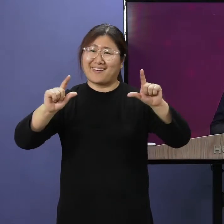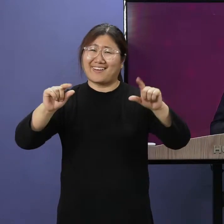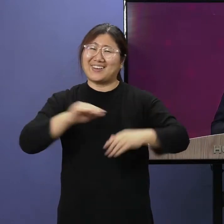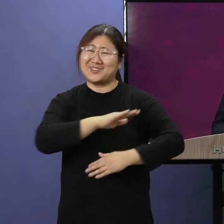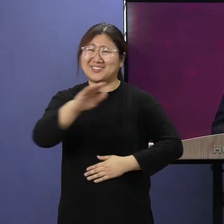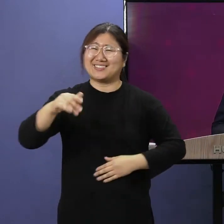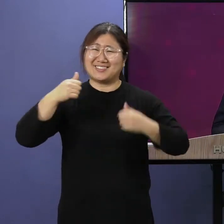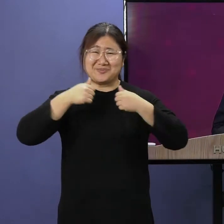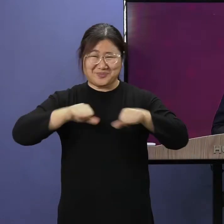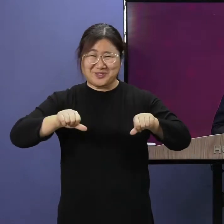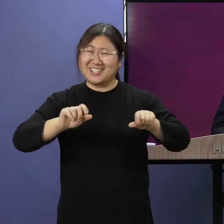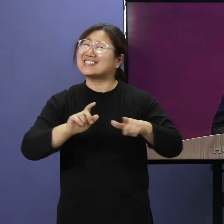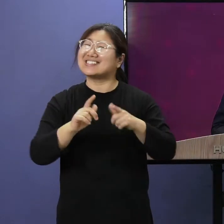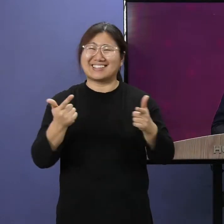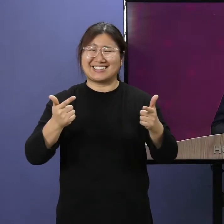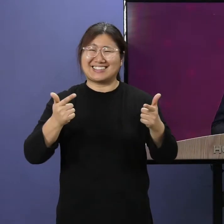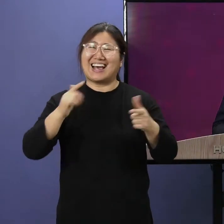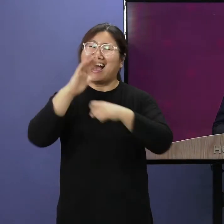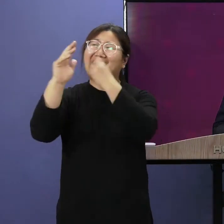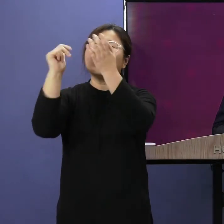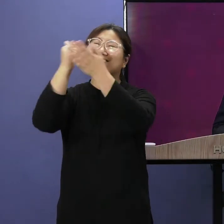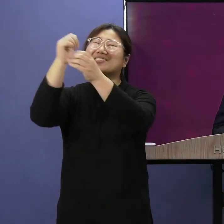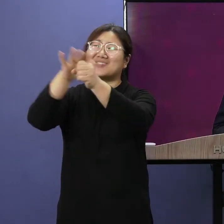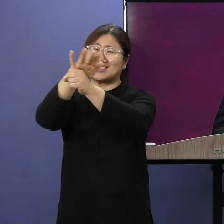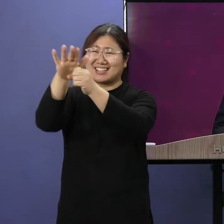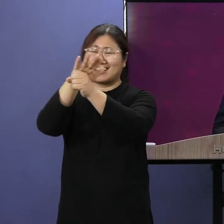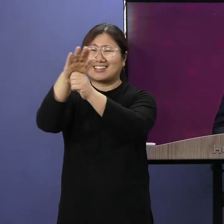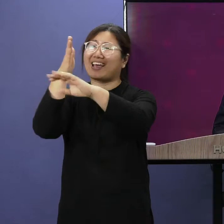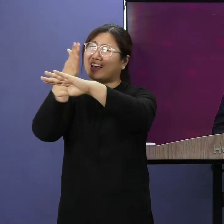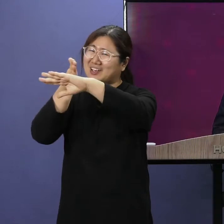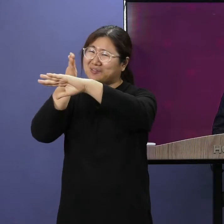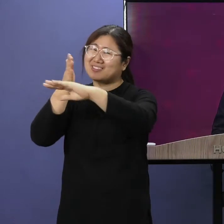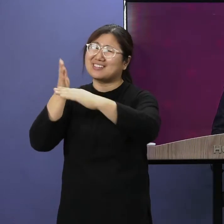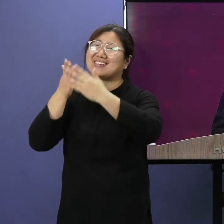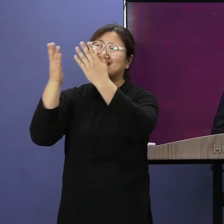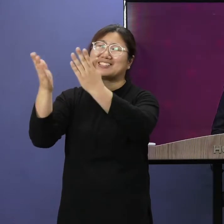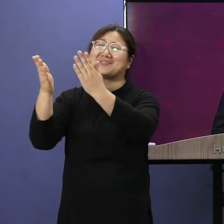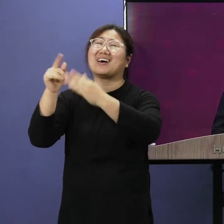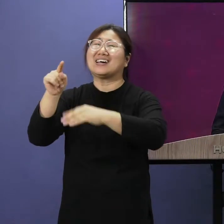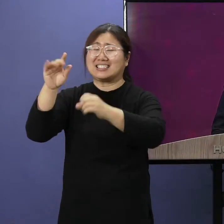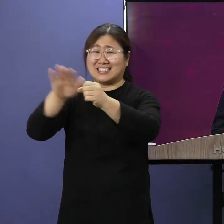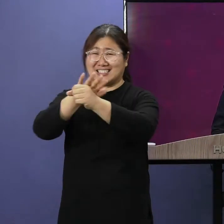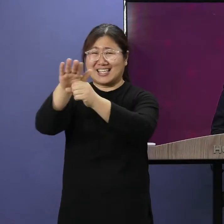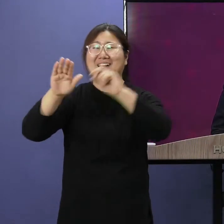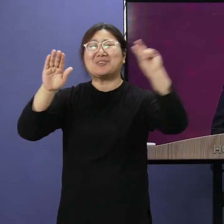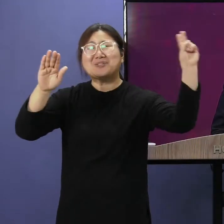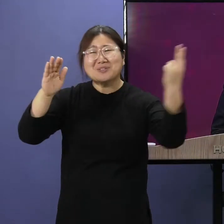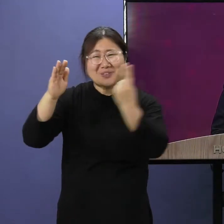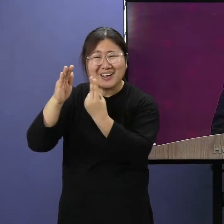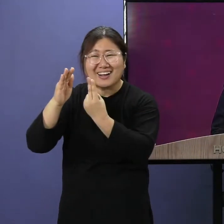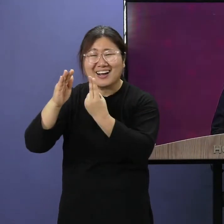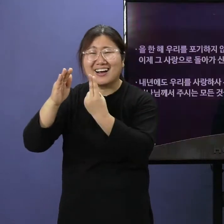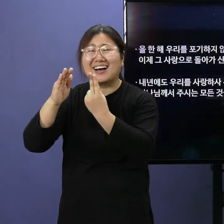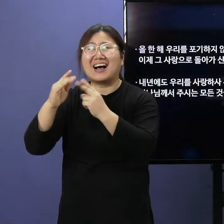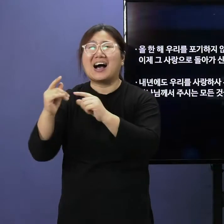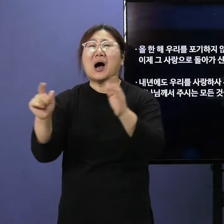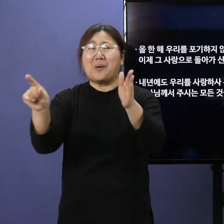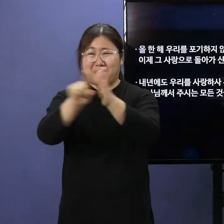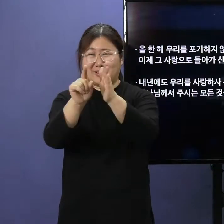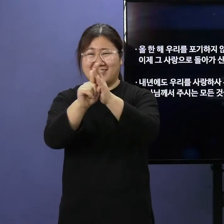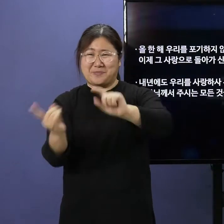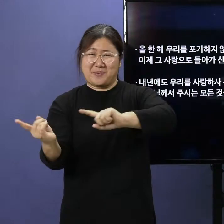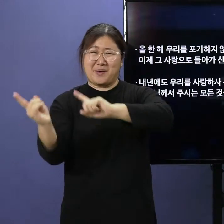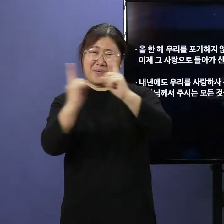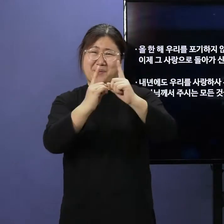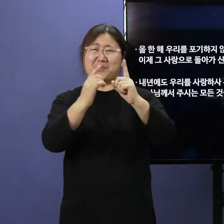그 하나님의 사랑에 우리가 감사하며 이제 그 사랑으로 돌아가 신앙의 회복을 누리고 그